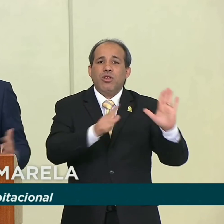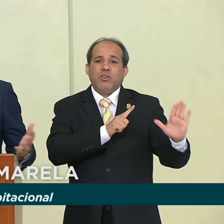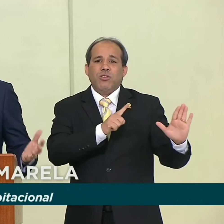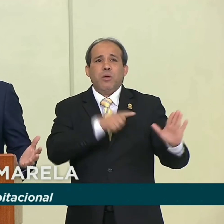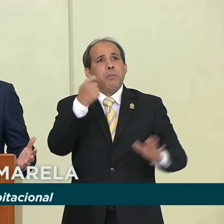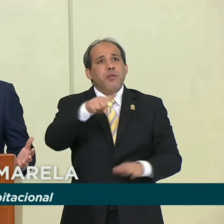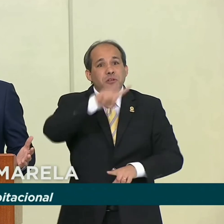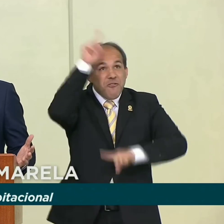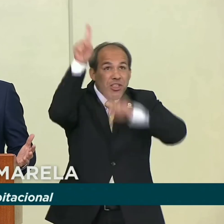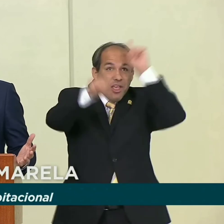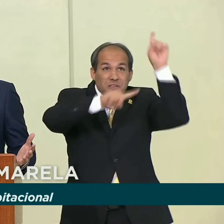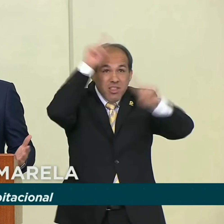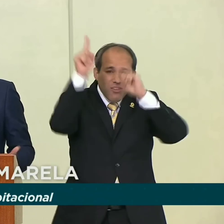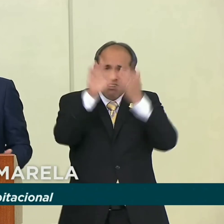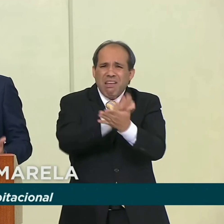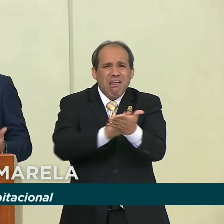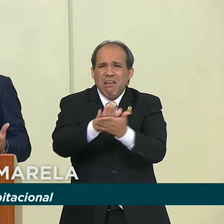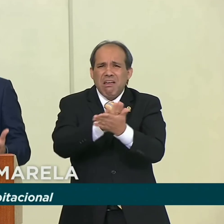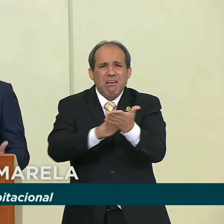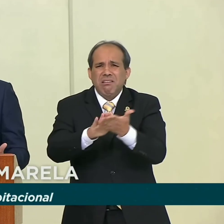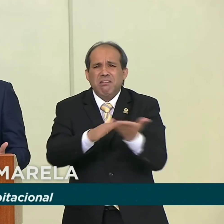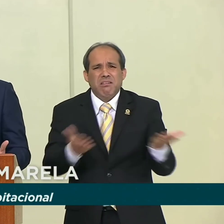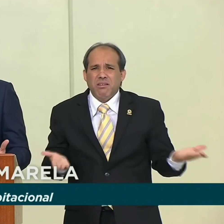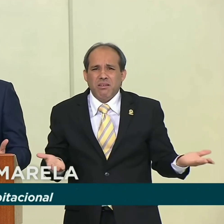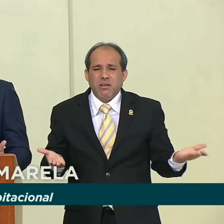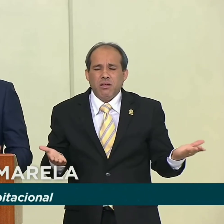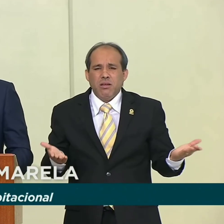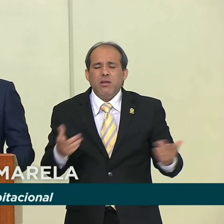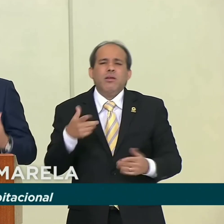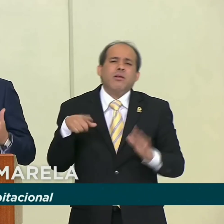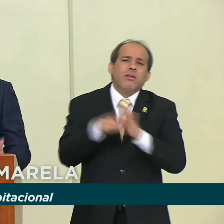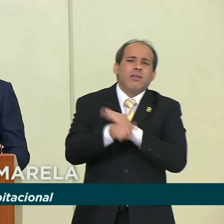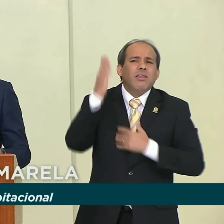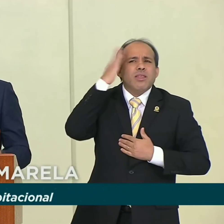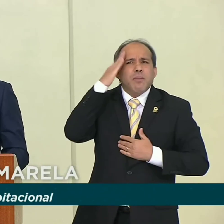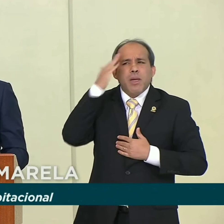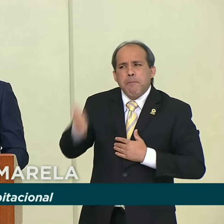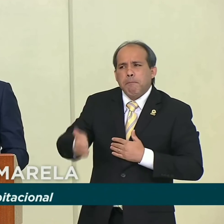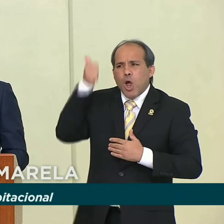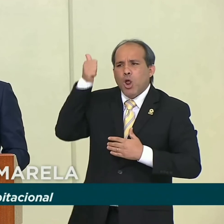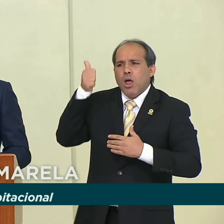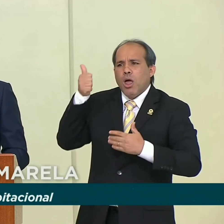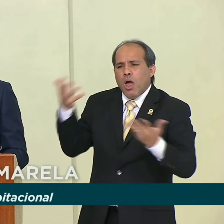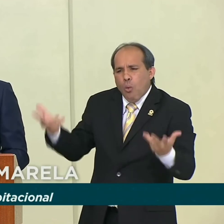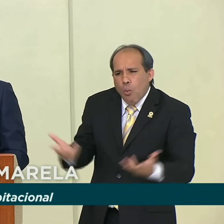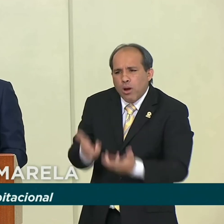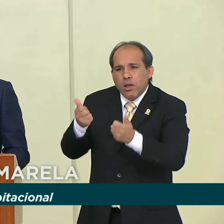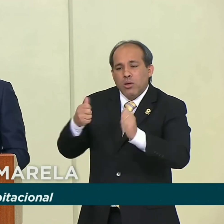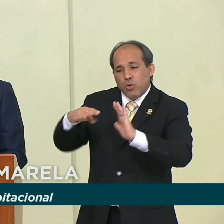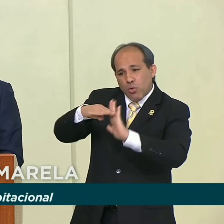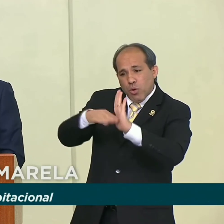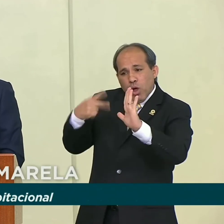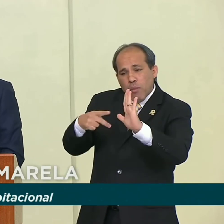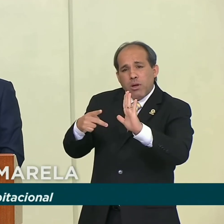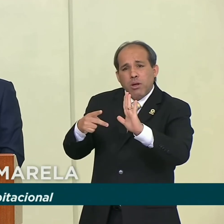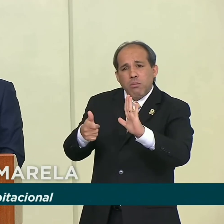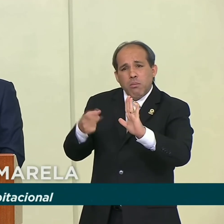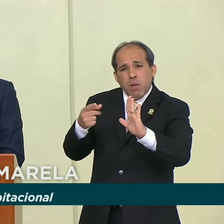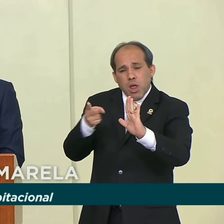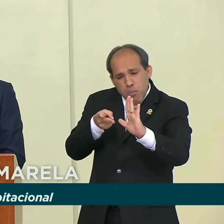você não precisa Reinventar a roda o que que é fundamental melhorar a eficiência de coisas que